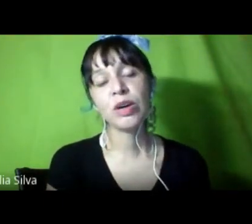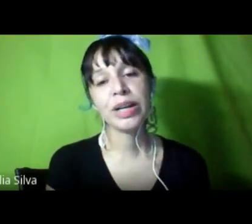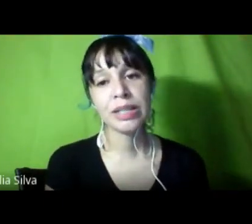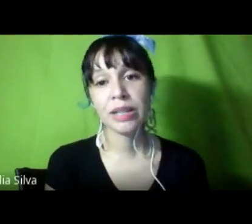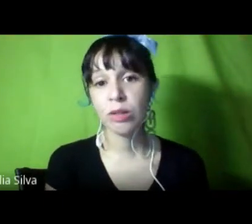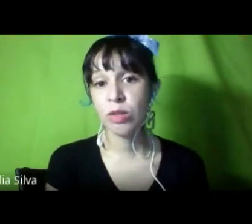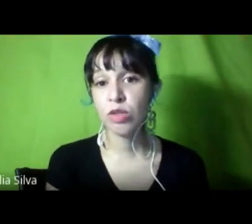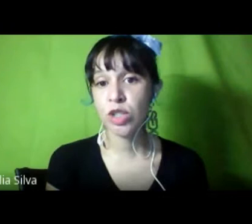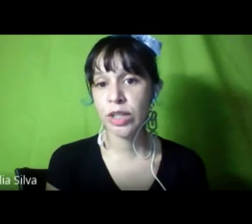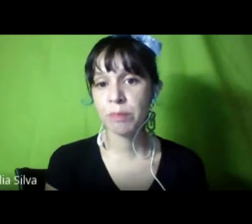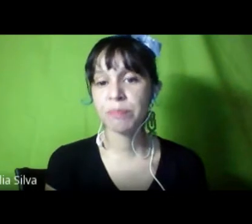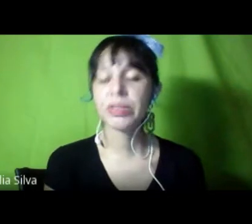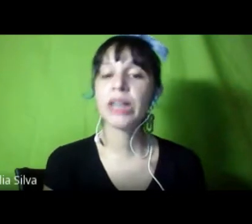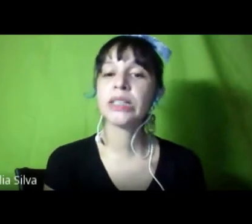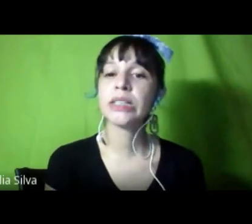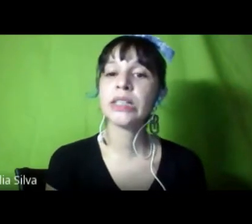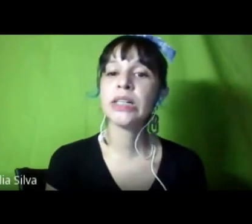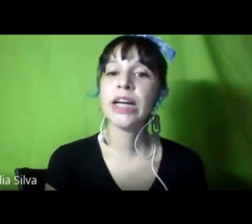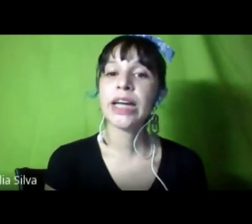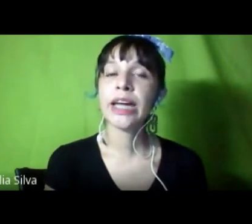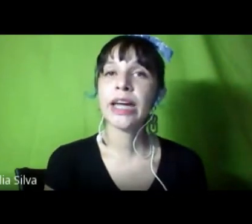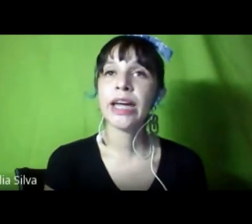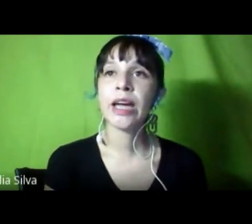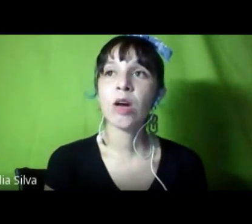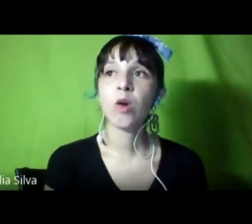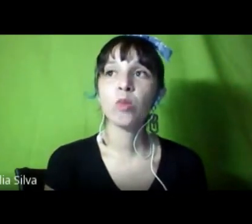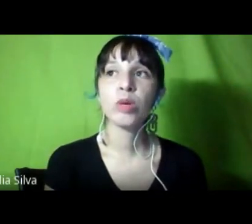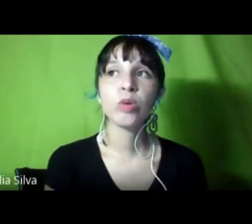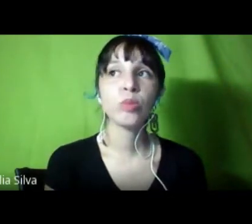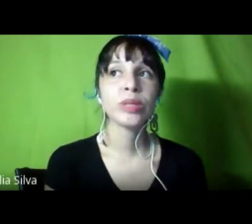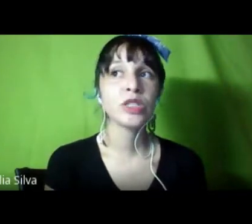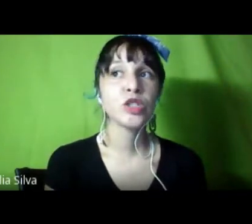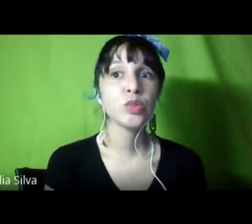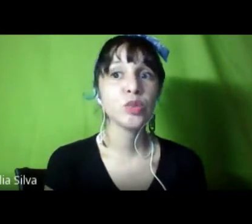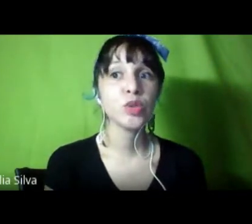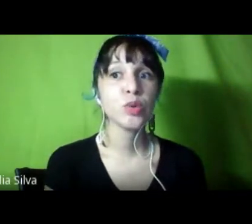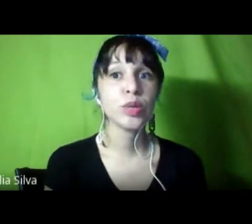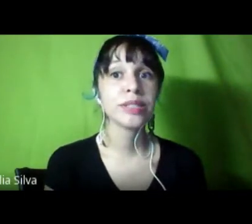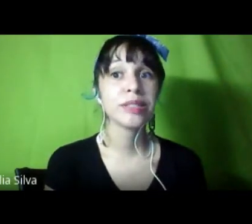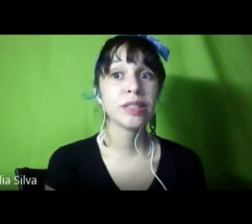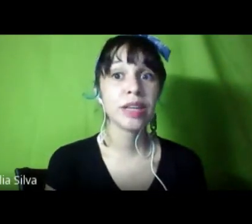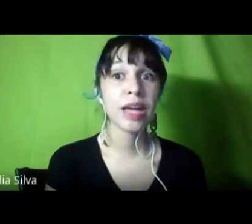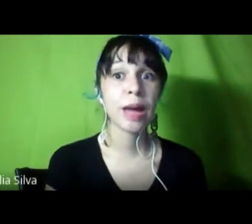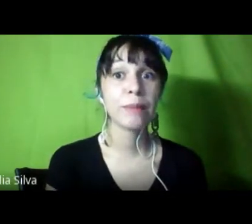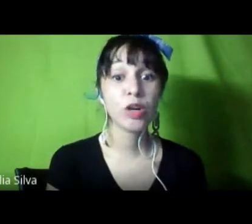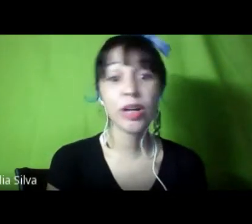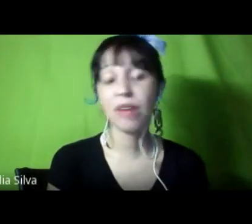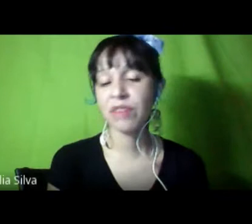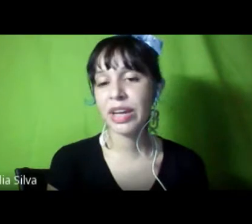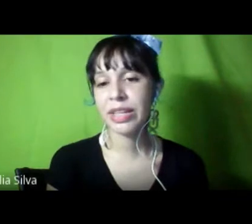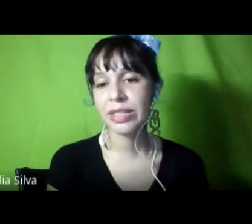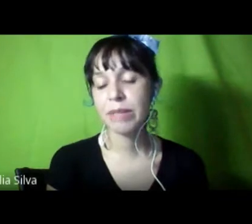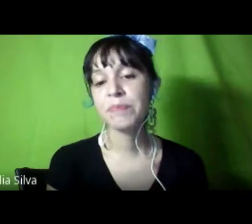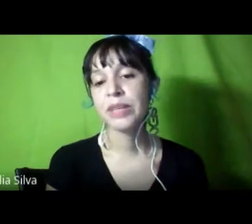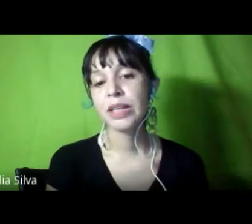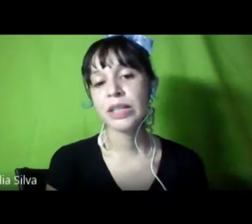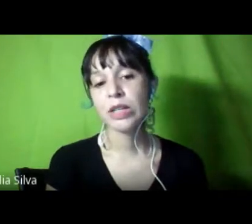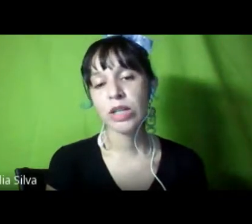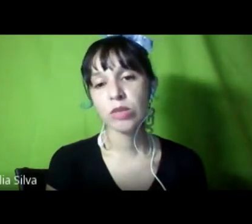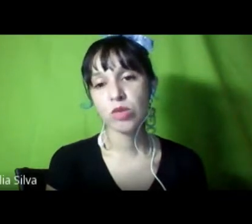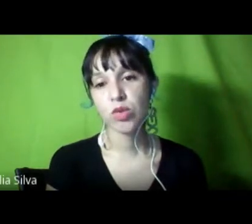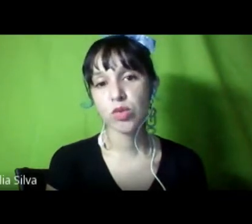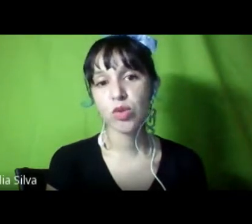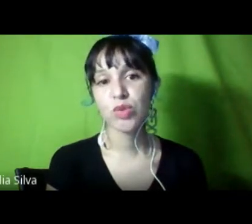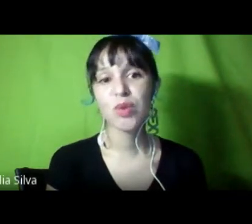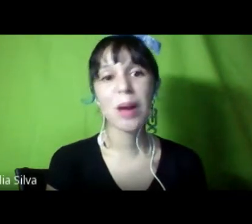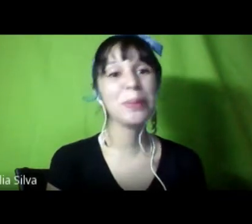fica localizado lá no Rio de Janeiro, ainda é uma das instituições que é a maior referência em